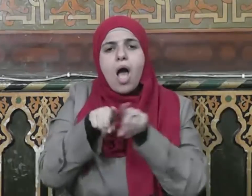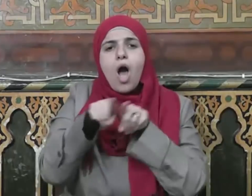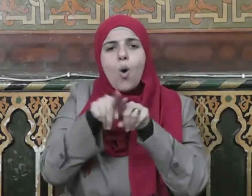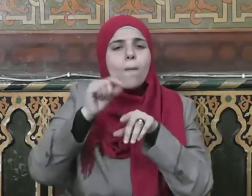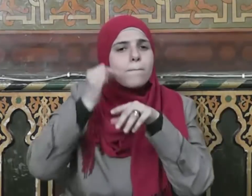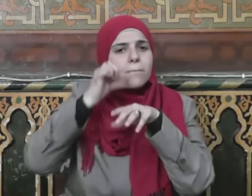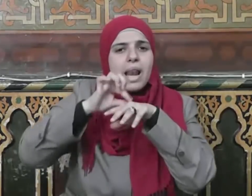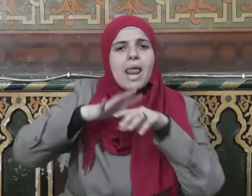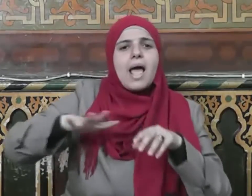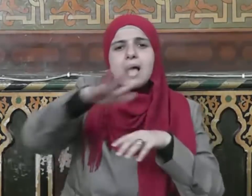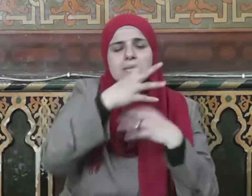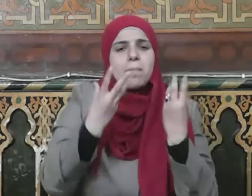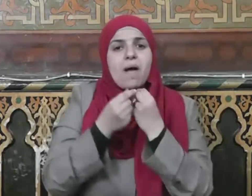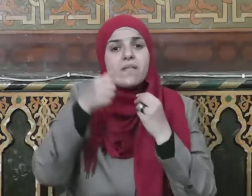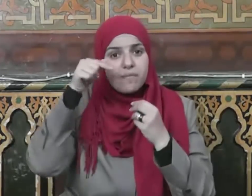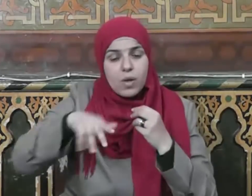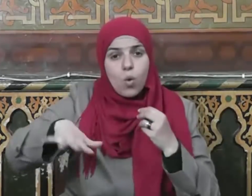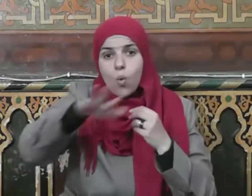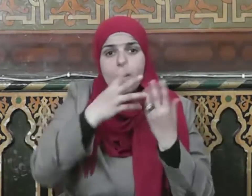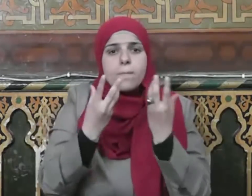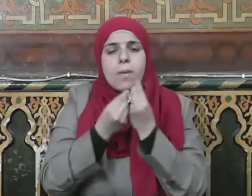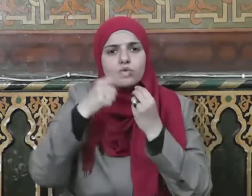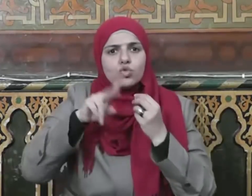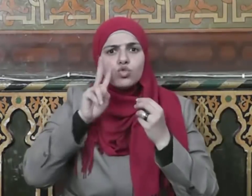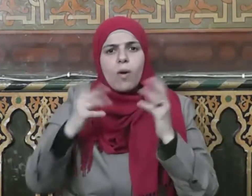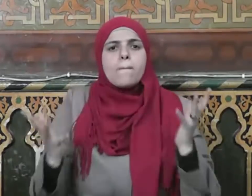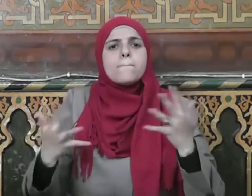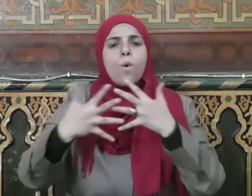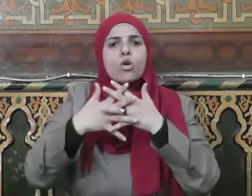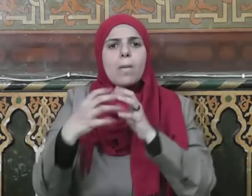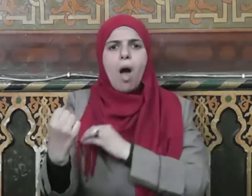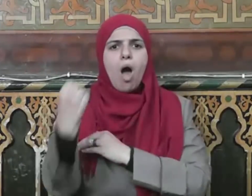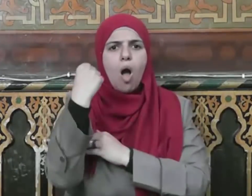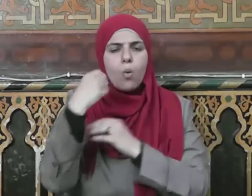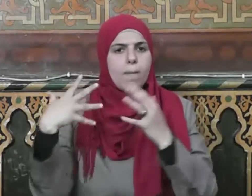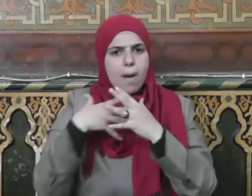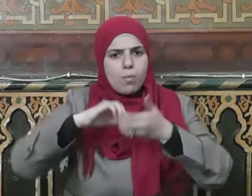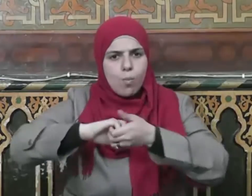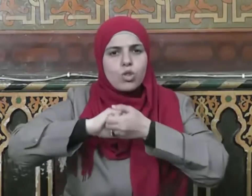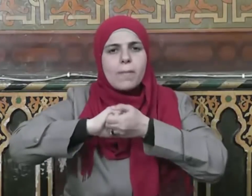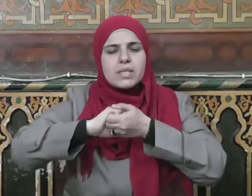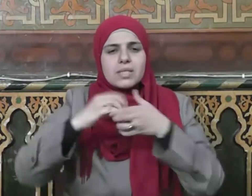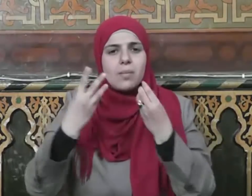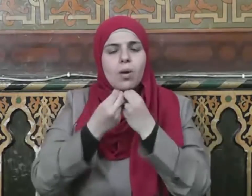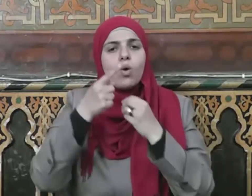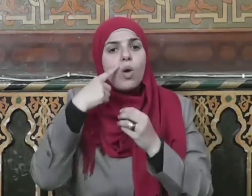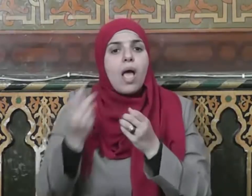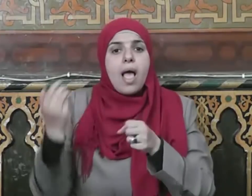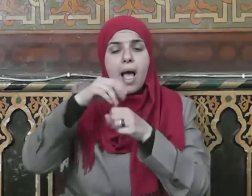الناس، فيثمر ذلك مجتمعا قويا متماسكا يقوم على التكافل